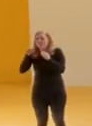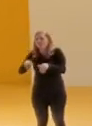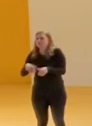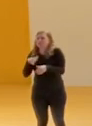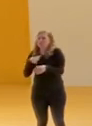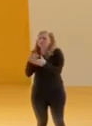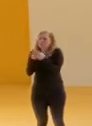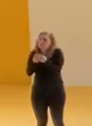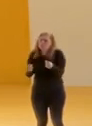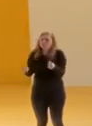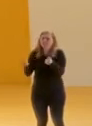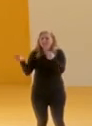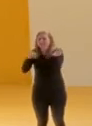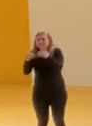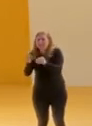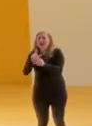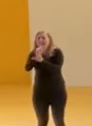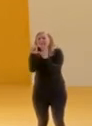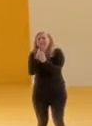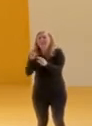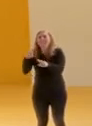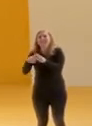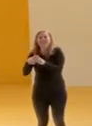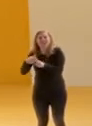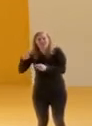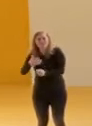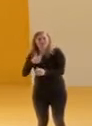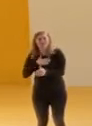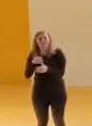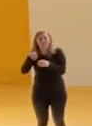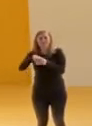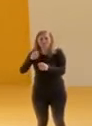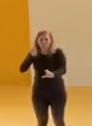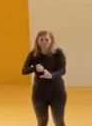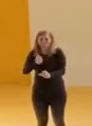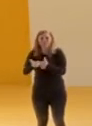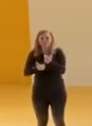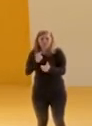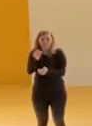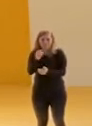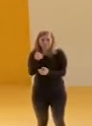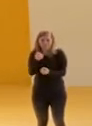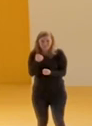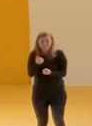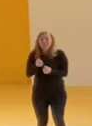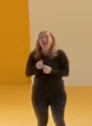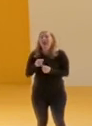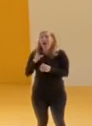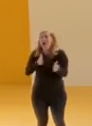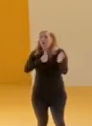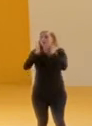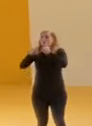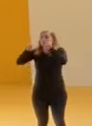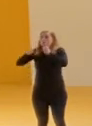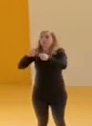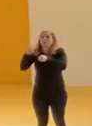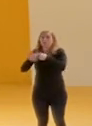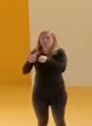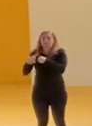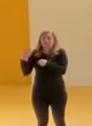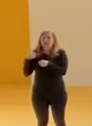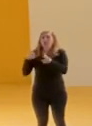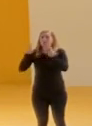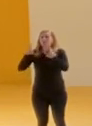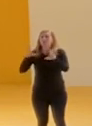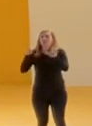rozpuszczać dodawać jakieś zanieczyszczenia ale cały czas ten metal musiał się tam znaleźć w momencie jak weszliśmy wiek dwudziesty Przywitaliśmy tak zwany pieniądz